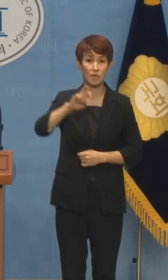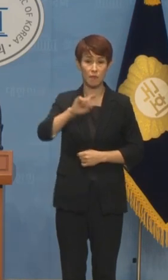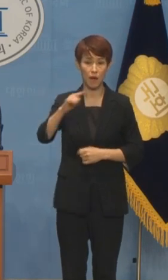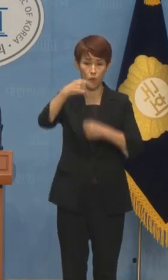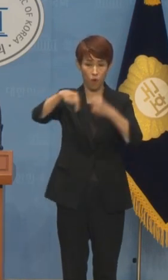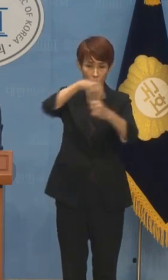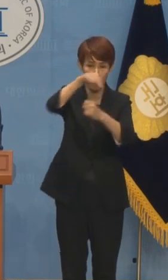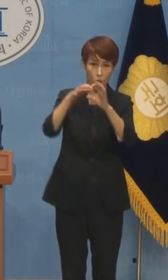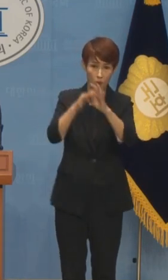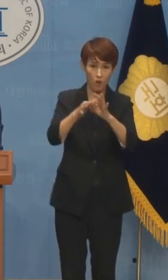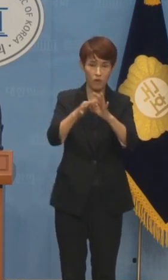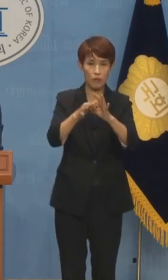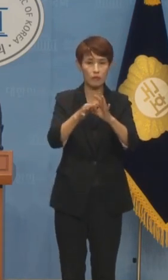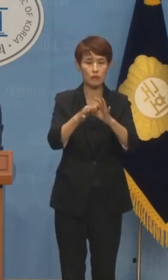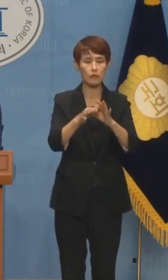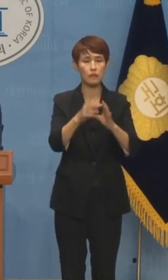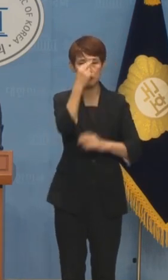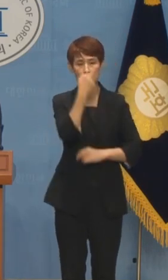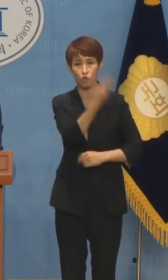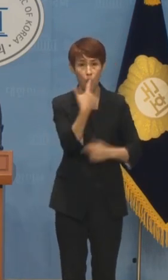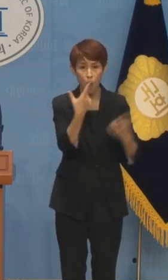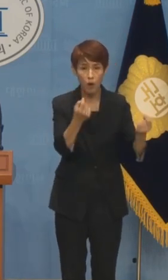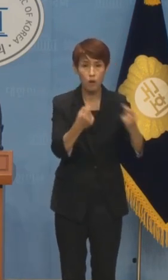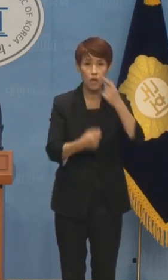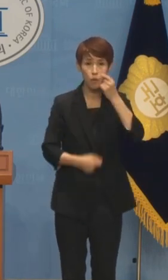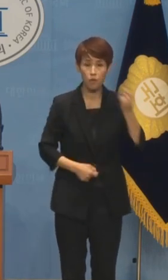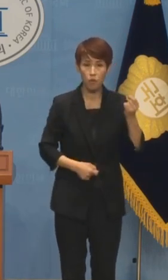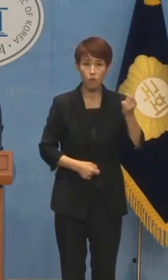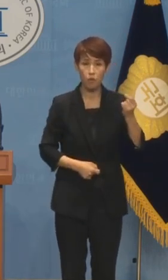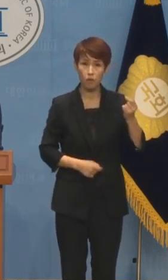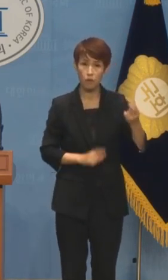이번에도 일본 정부의 손을 들어줄 셈입니까?